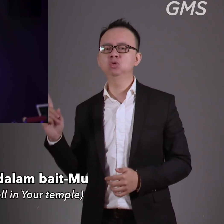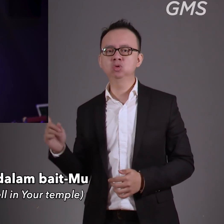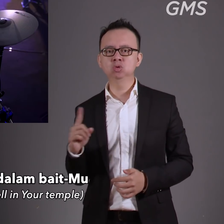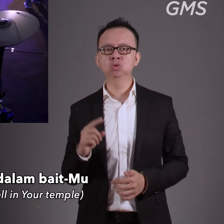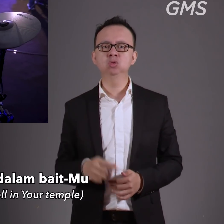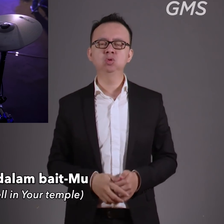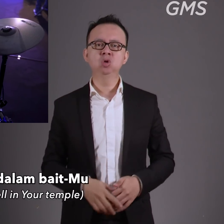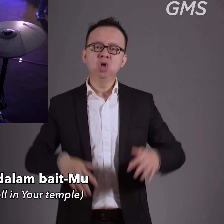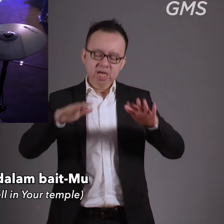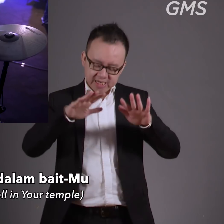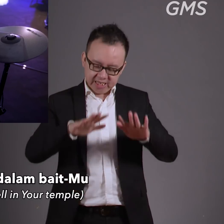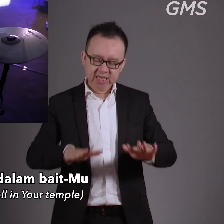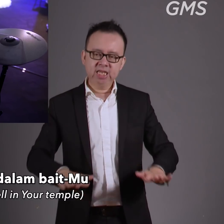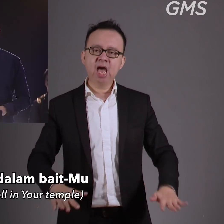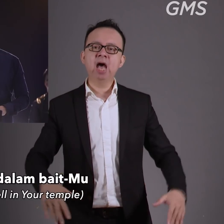selalu